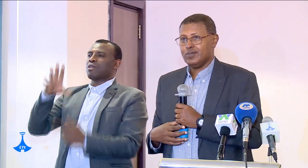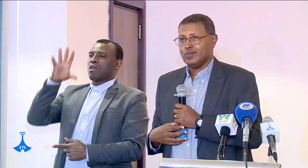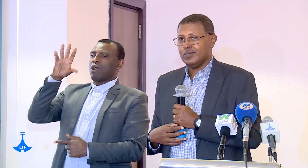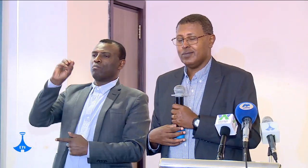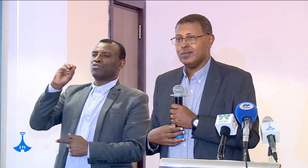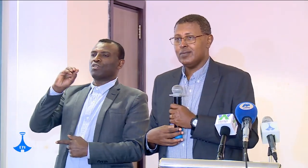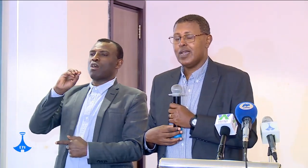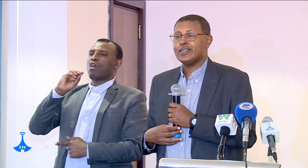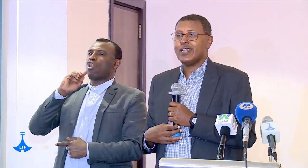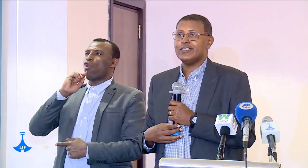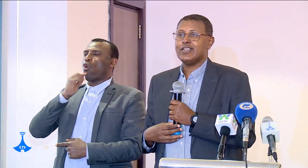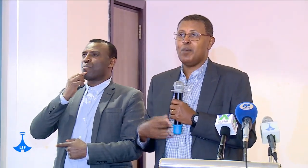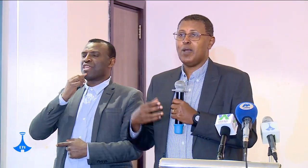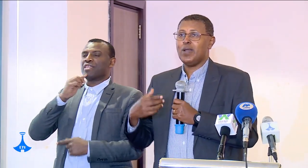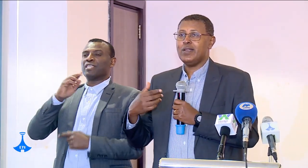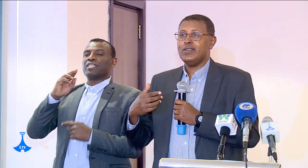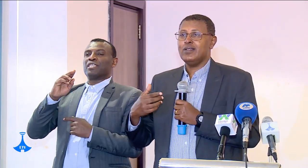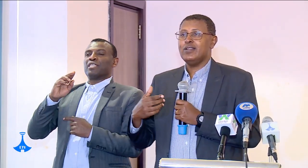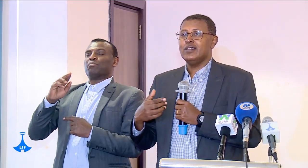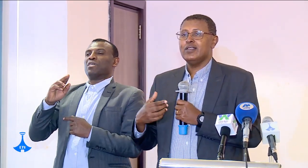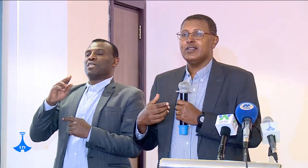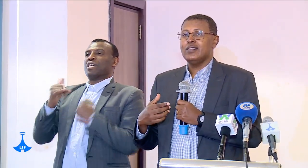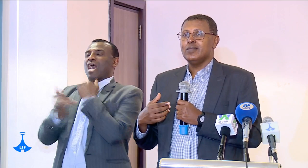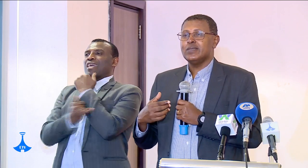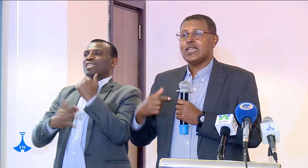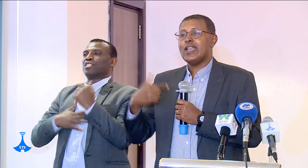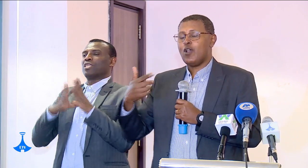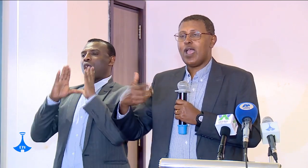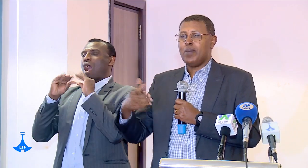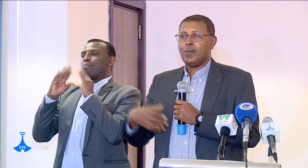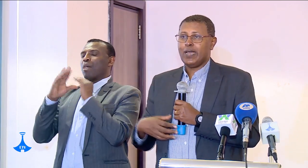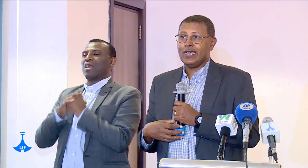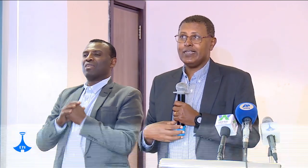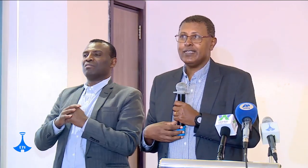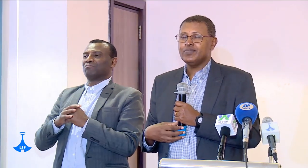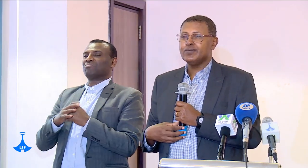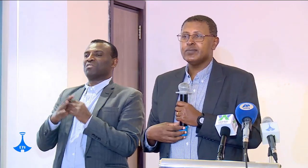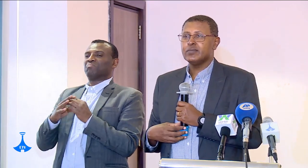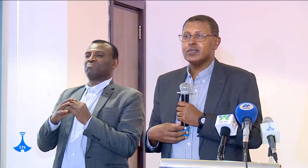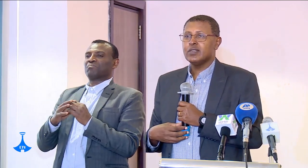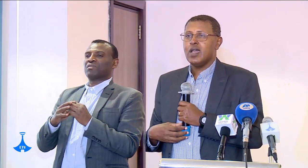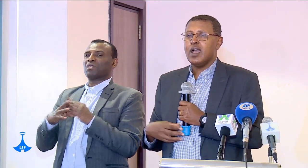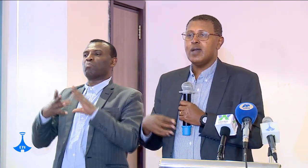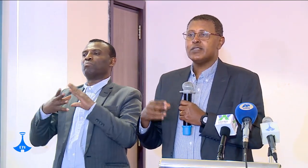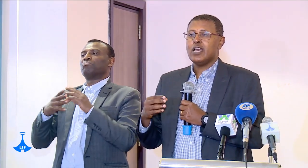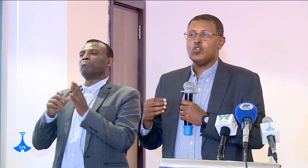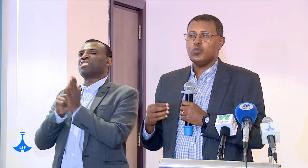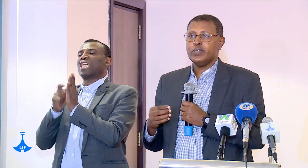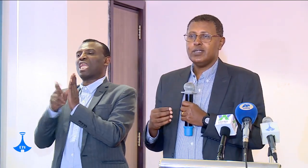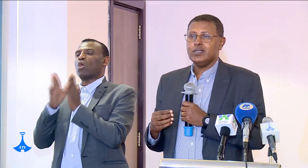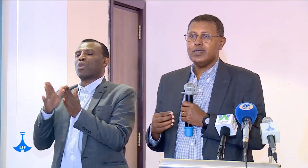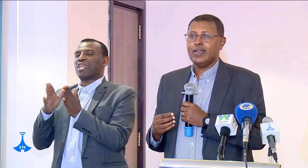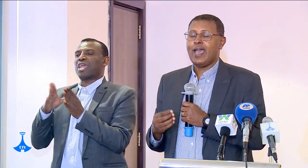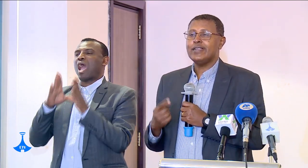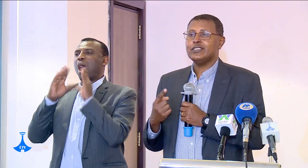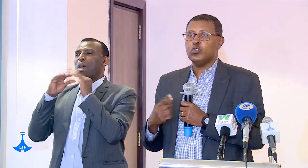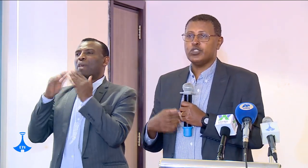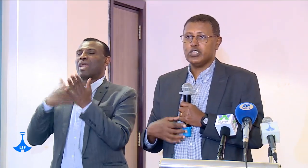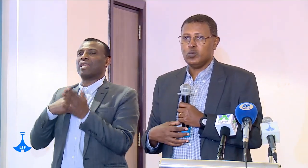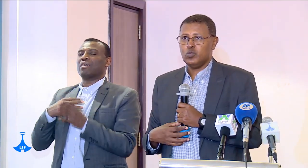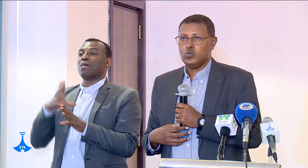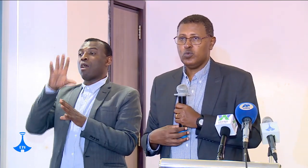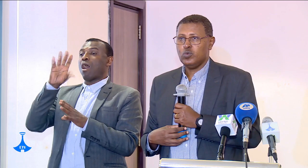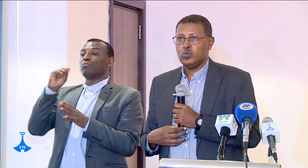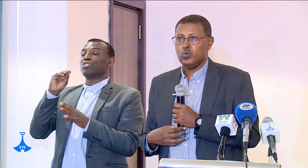ሎሚ በአገራችን አባባል ሳላው አባባል አለ። አምሳሎሚ ላንድ